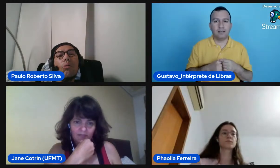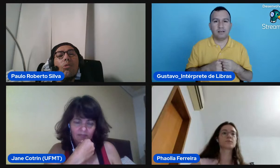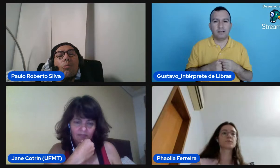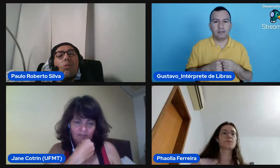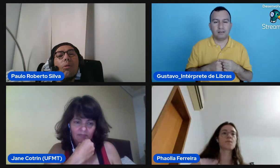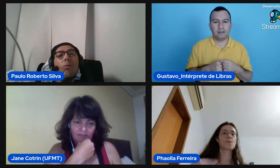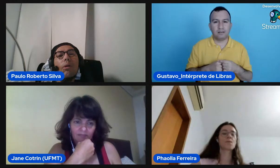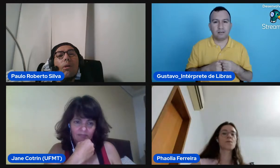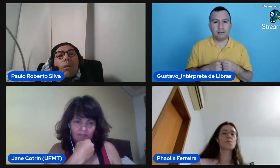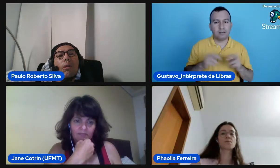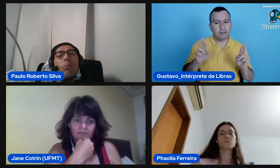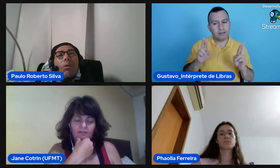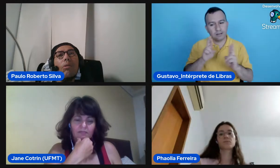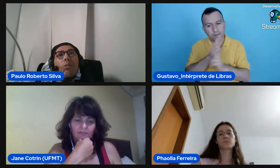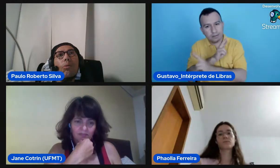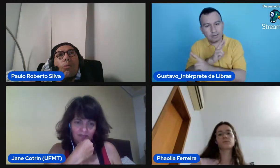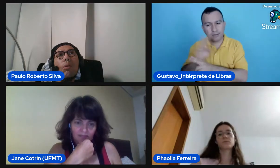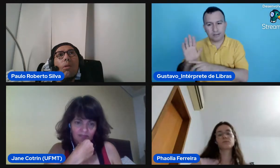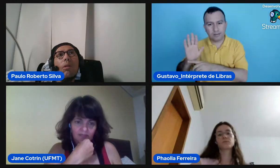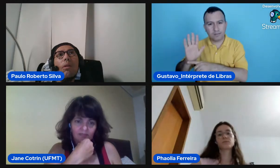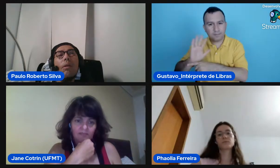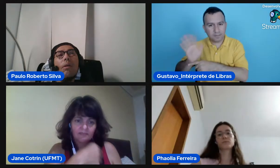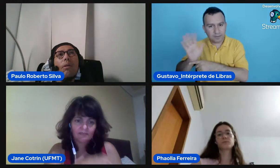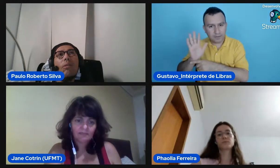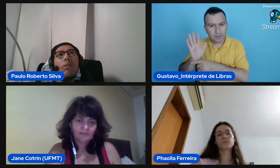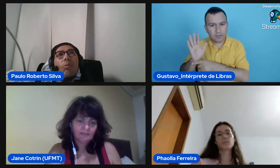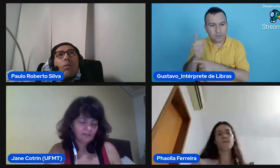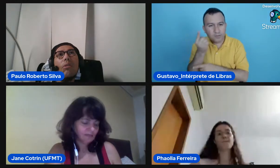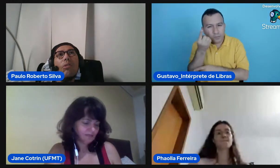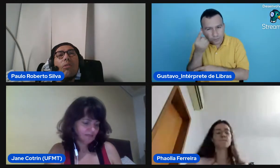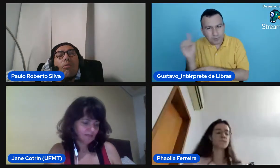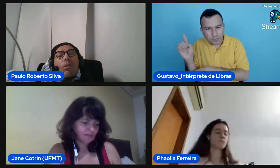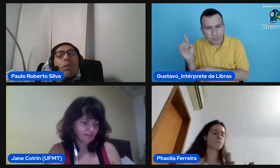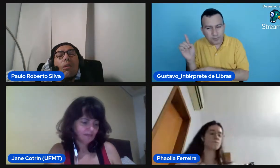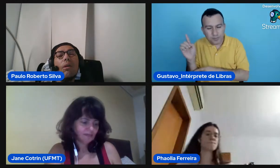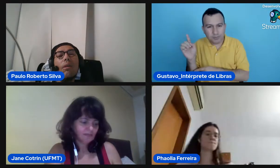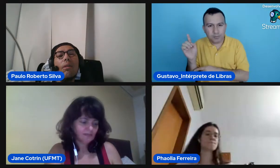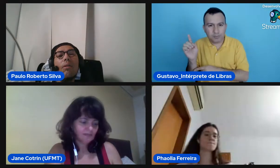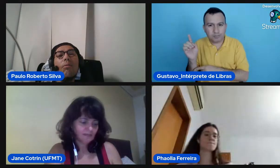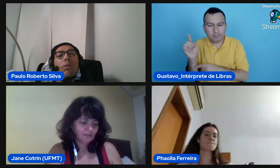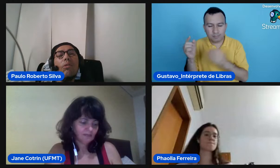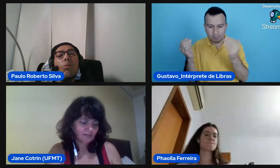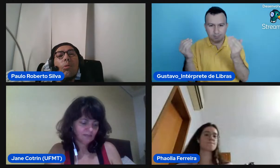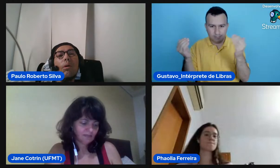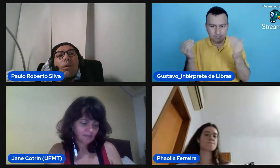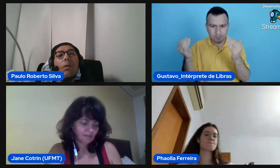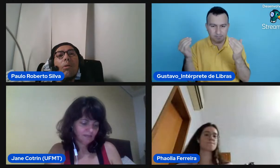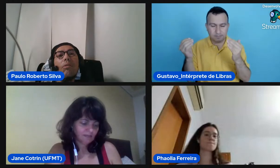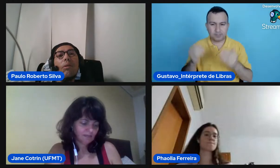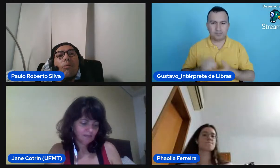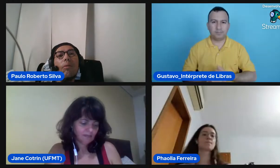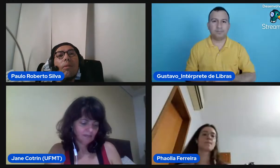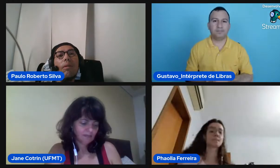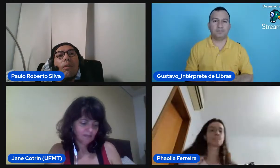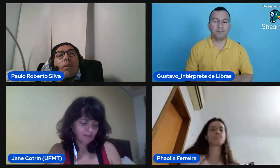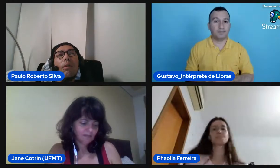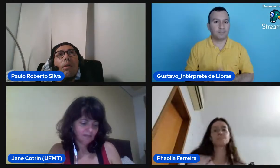esses últimos agora, que passou. Assim, quando a gente vê lá, visto que é uma